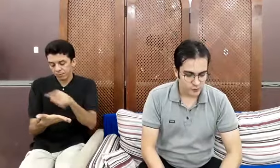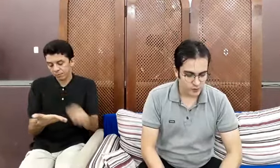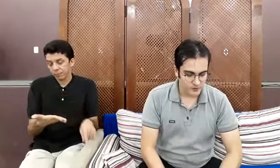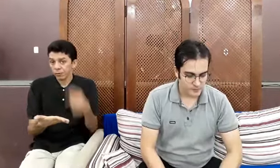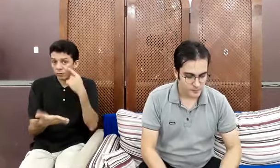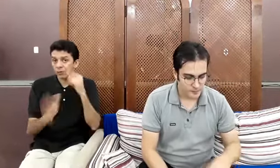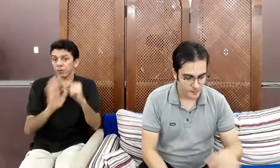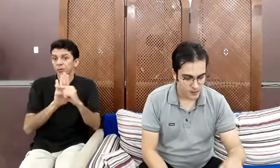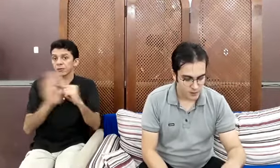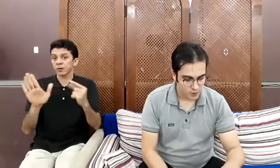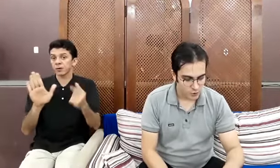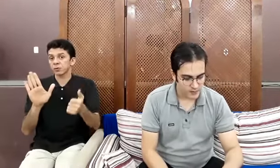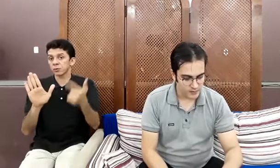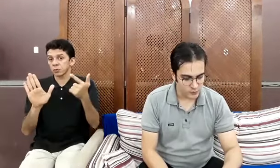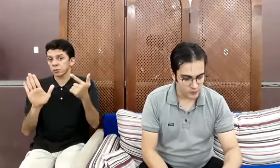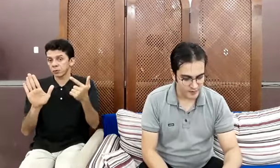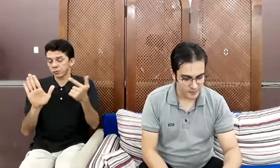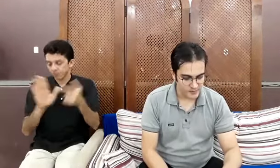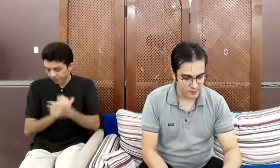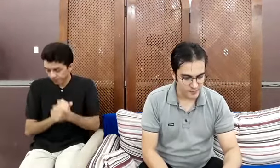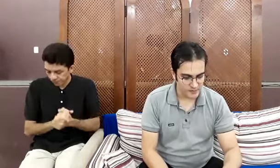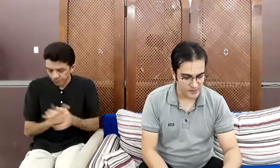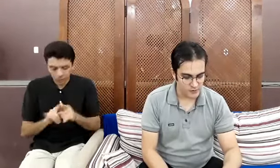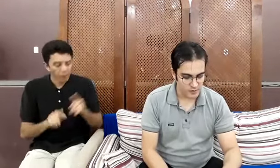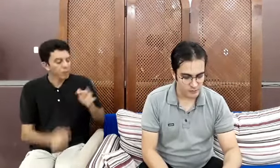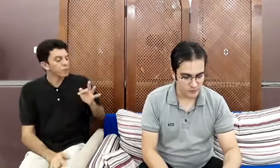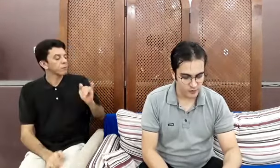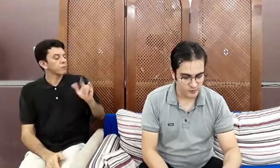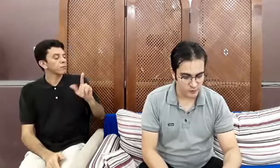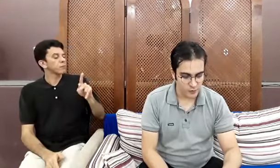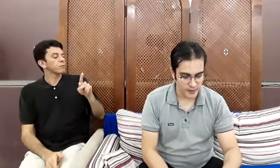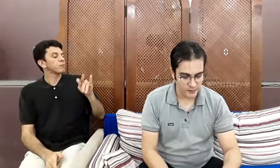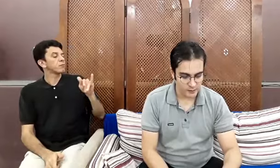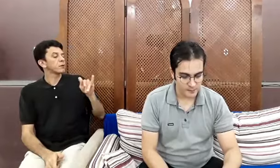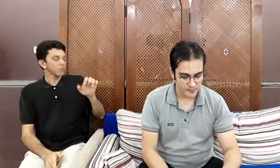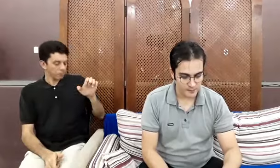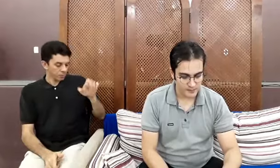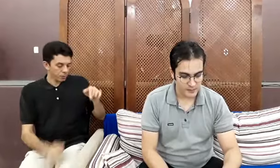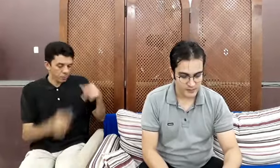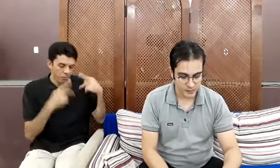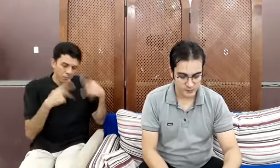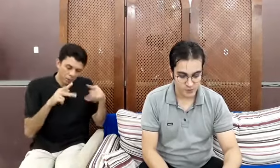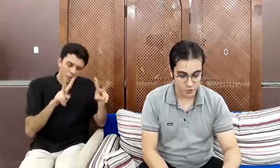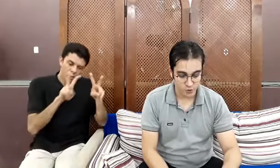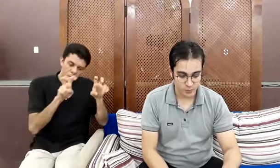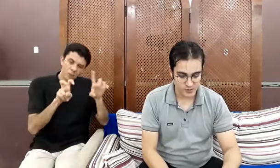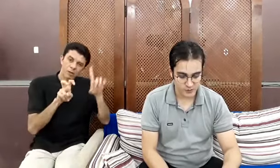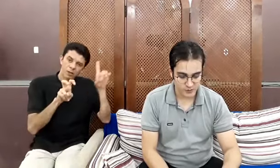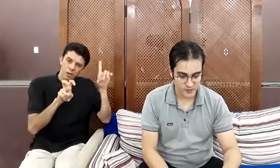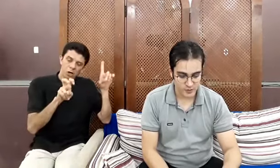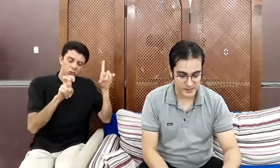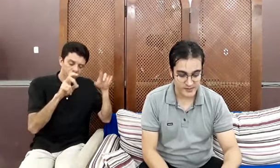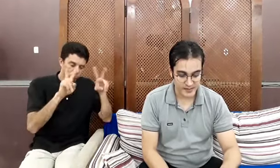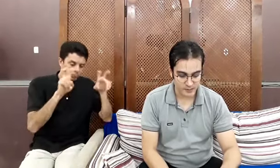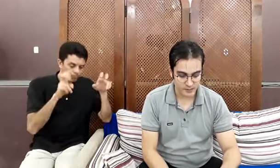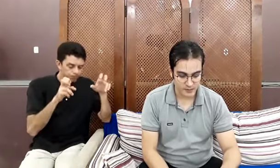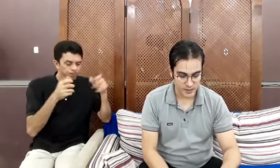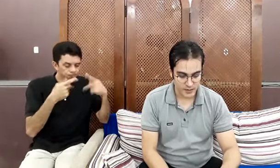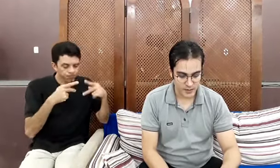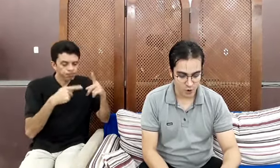verso 12. No entanto, quando Filipe lhes levou a mensagem sobre as boas novas do reino de Deus, sobre o nome de Jesus Cristo, eles